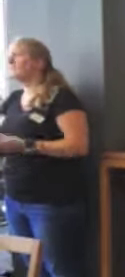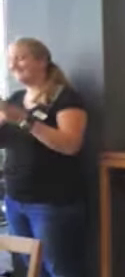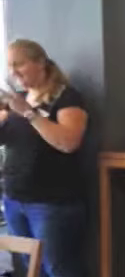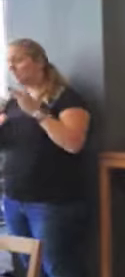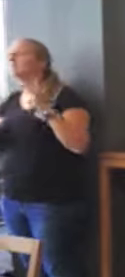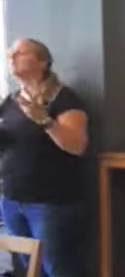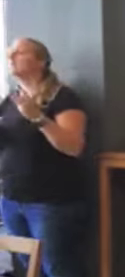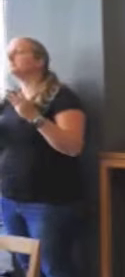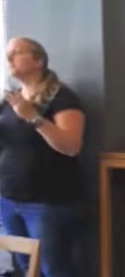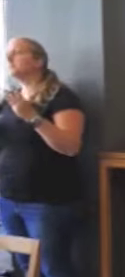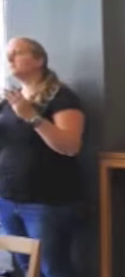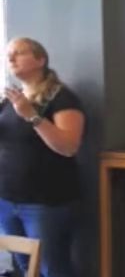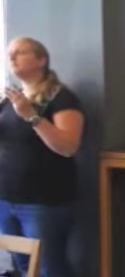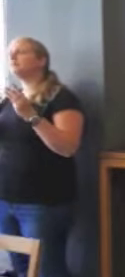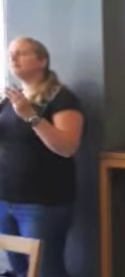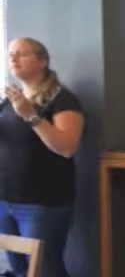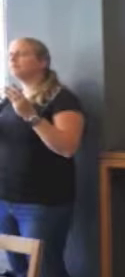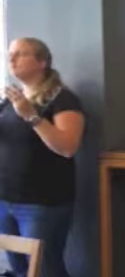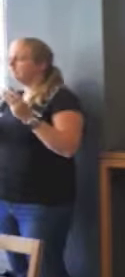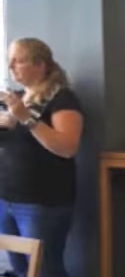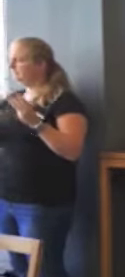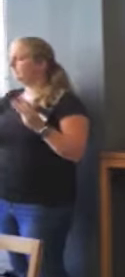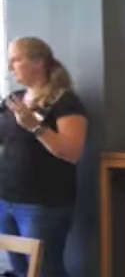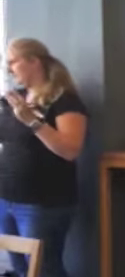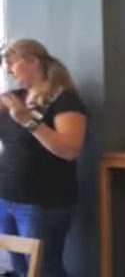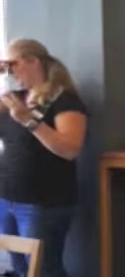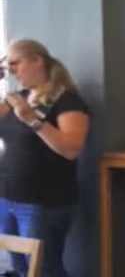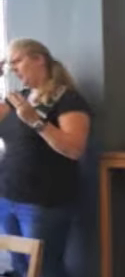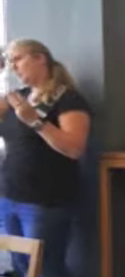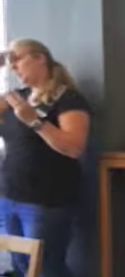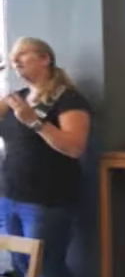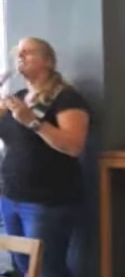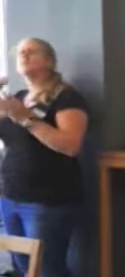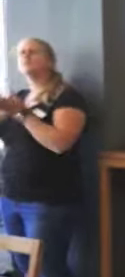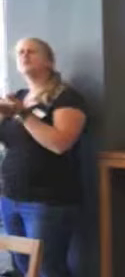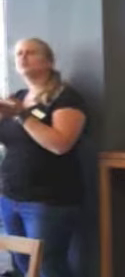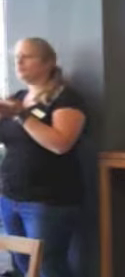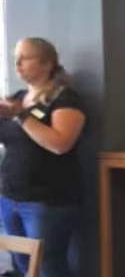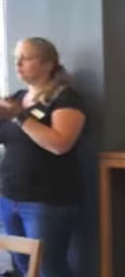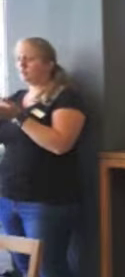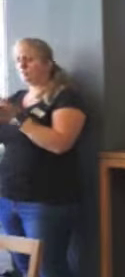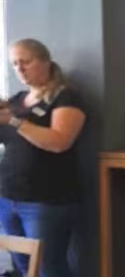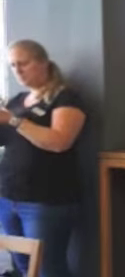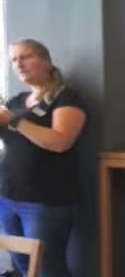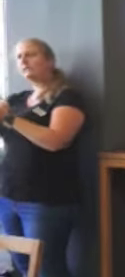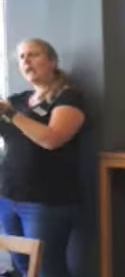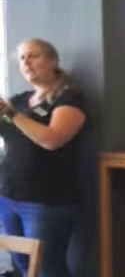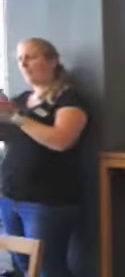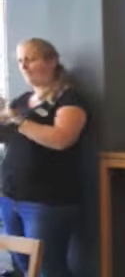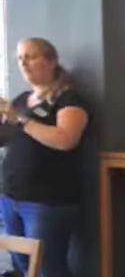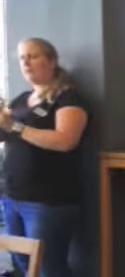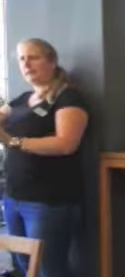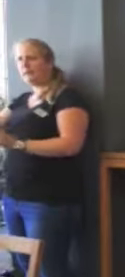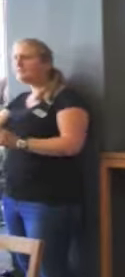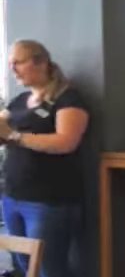Delmål 3 är att fundera kring vilka påfrestningar får samhället och vilka möjligheter